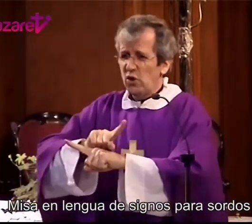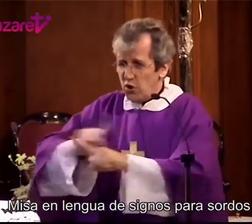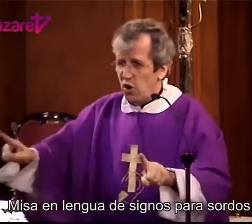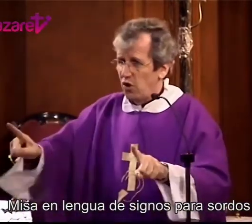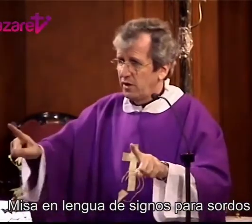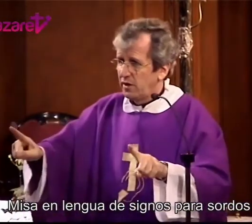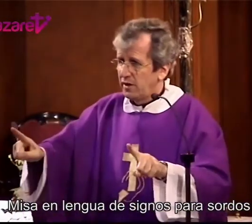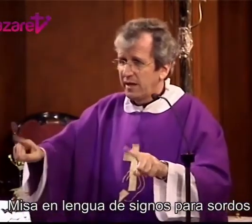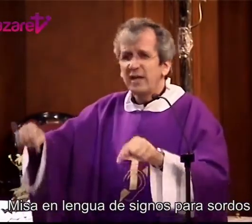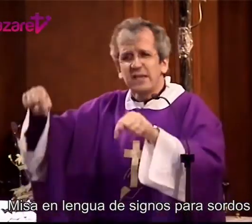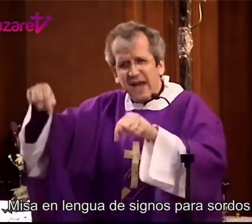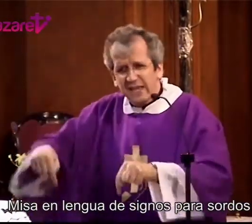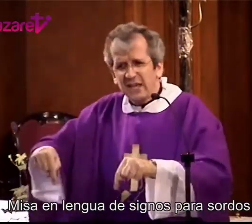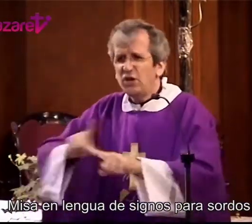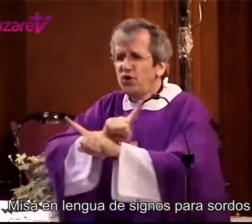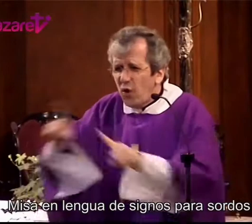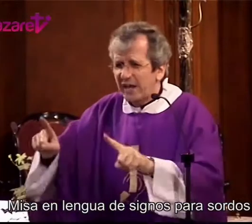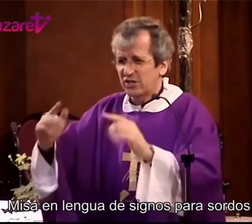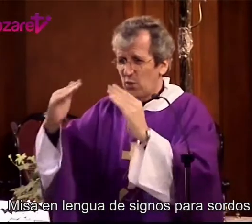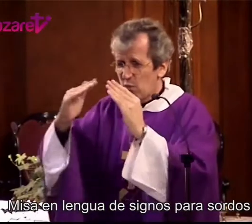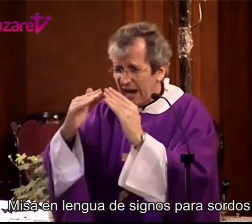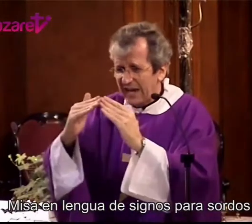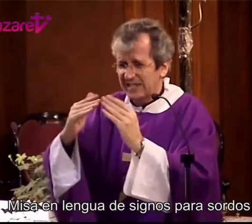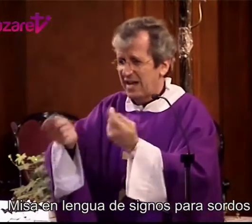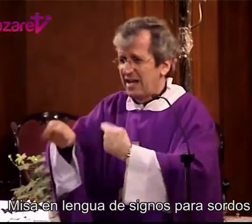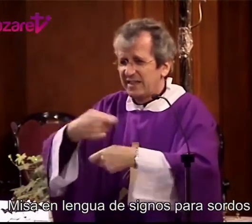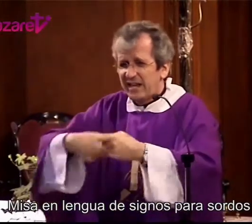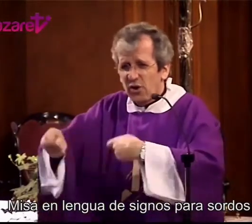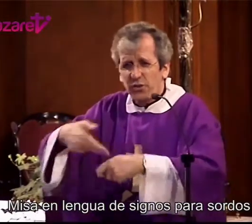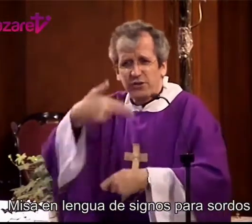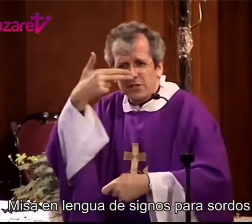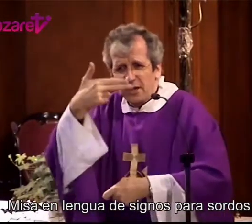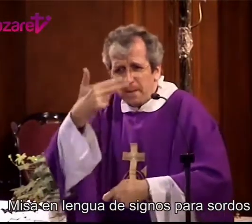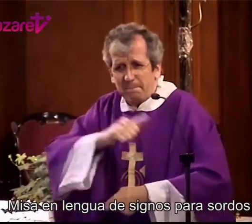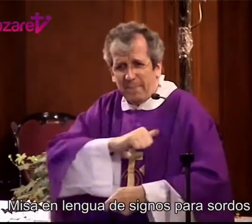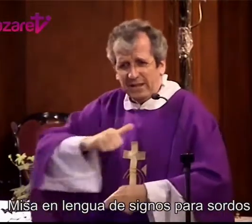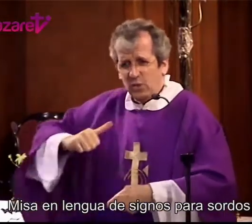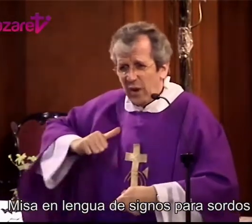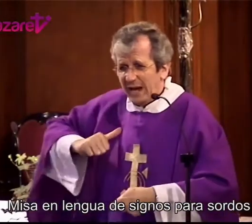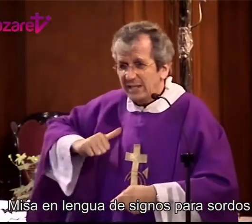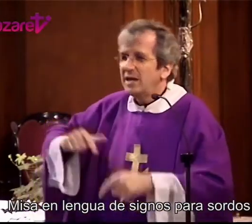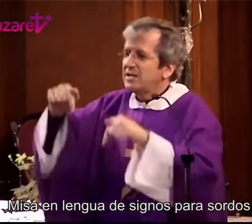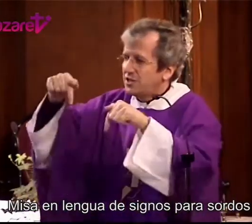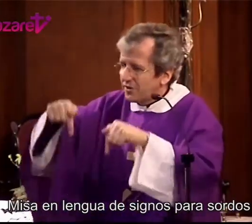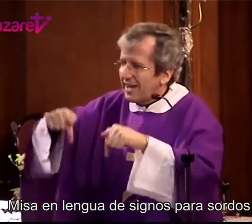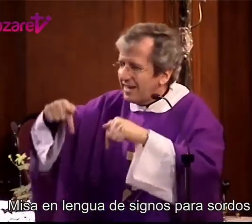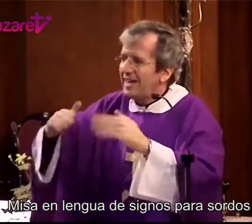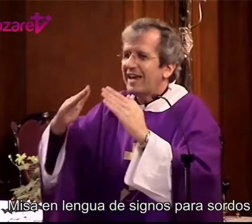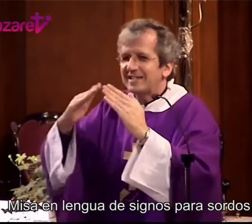no. Y aquí no es una casa de negocios particulares, sino que aquí es la